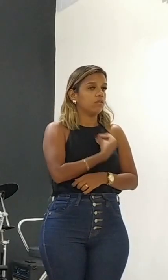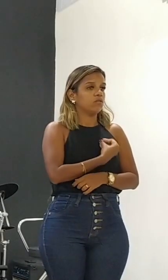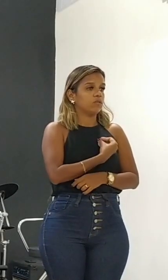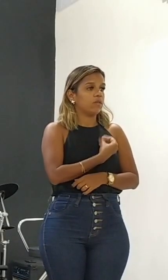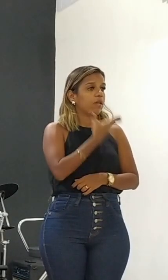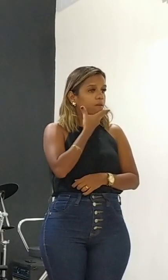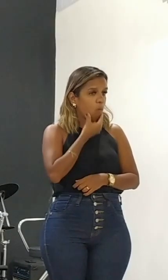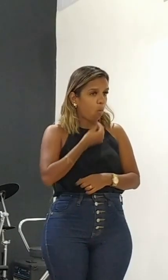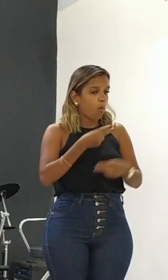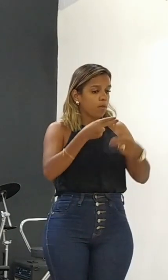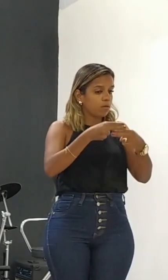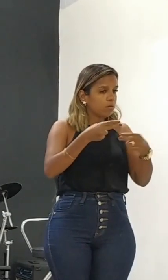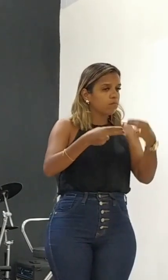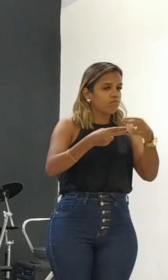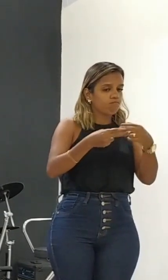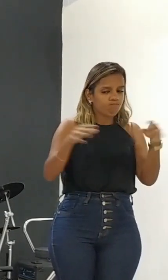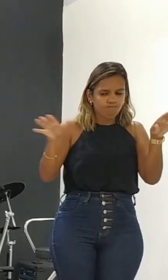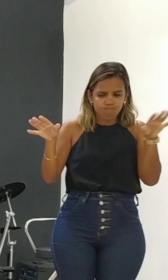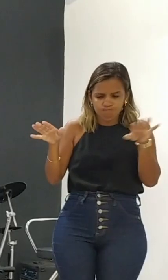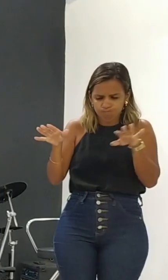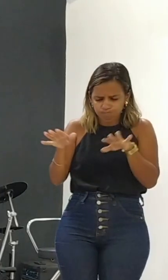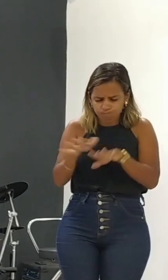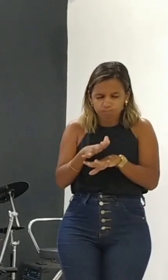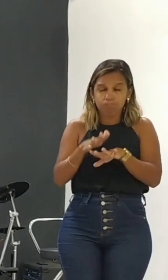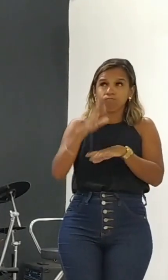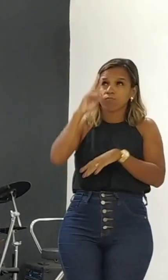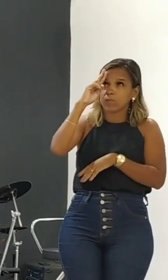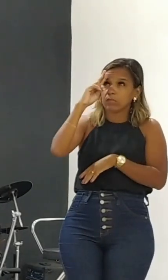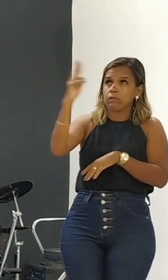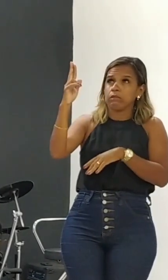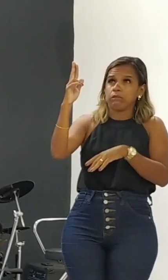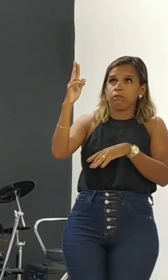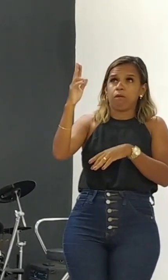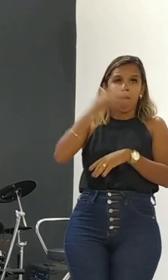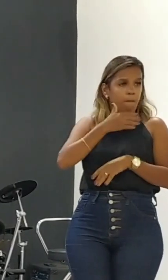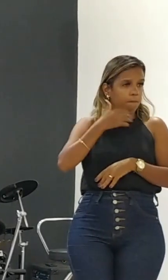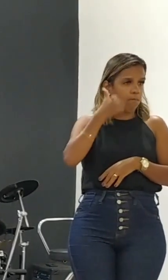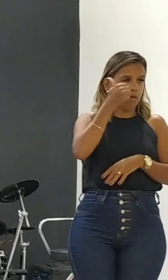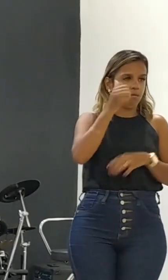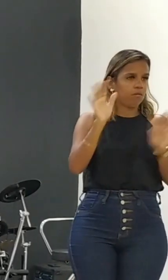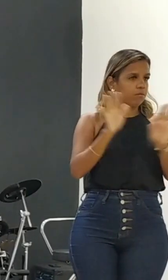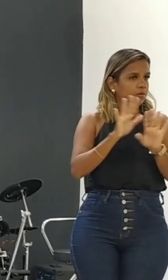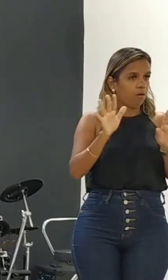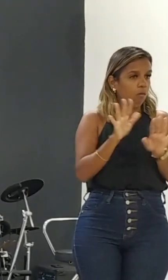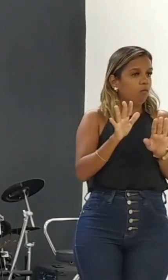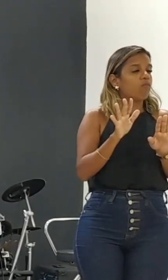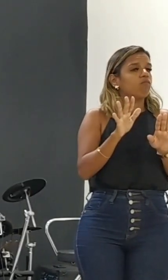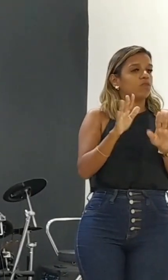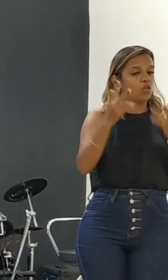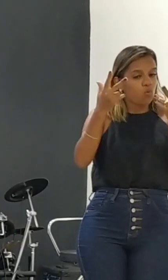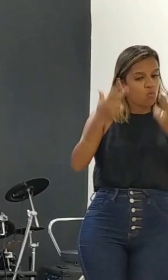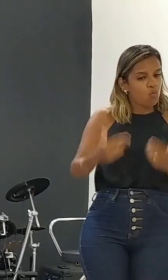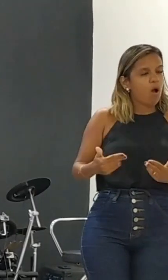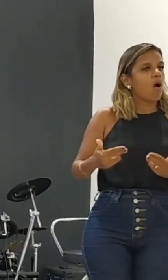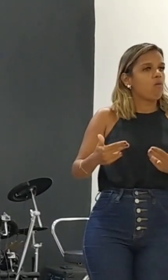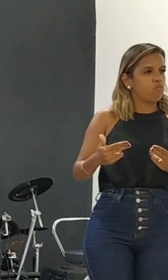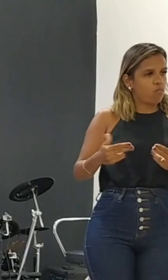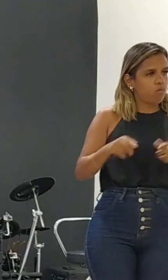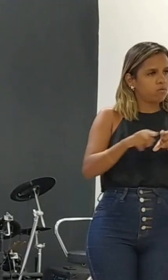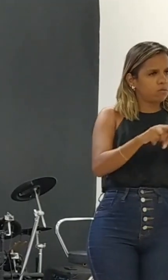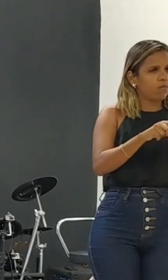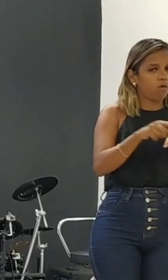diante do Senhor, e ele se coloca não como o melhor, mas ele se coloca um igual com os seus irmãos. Falei de